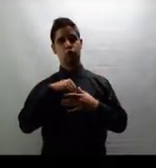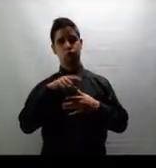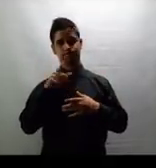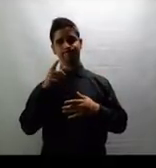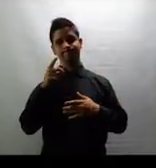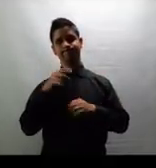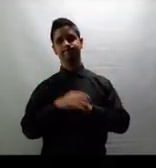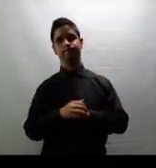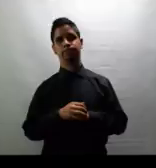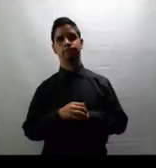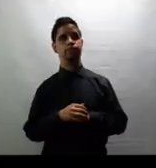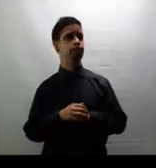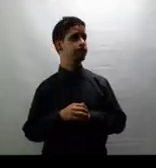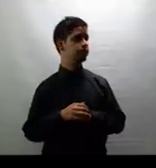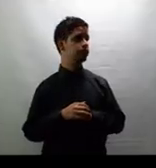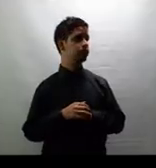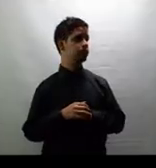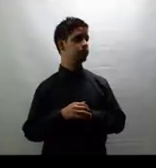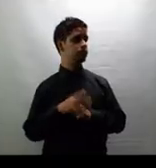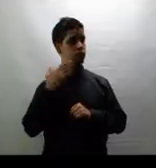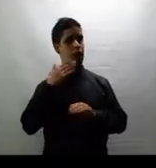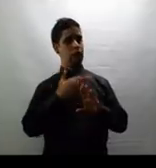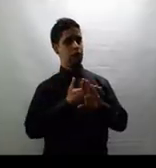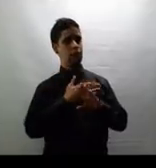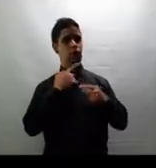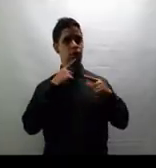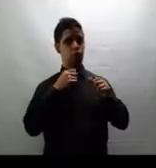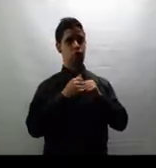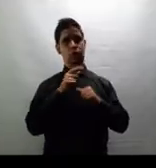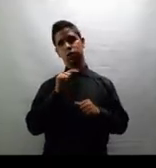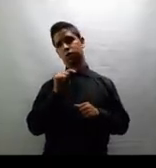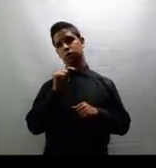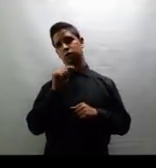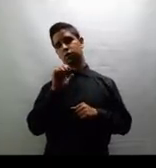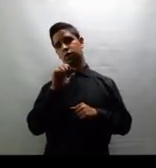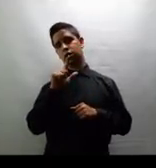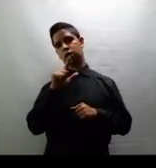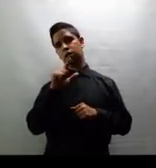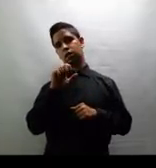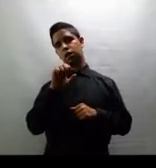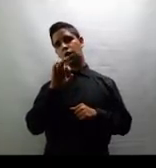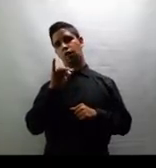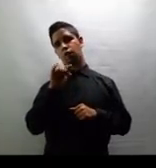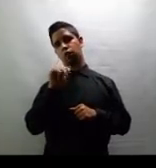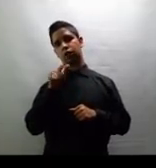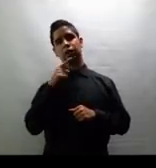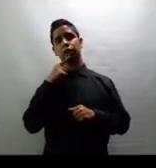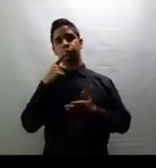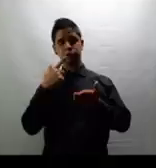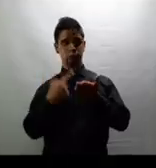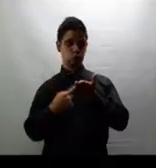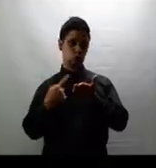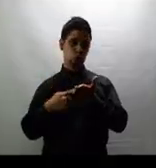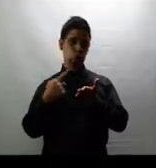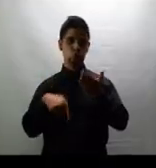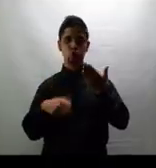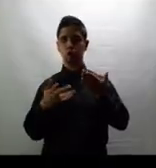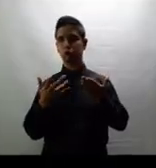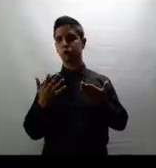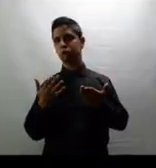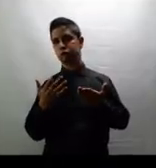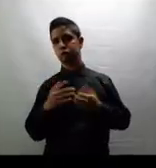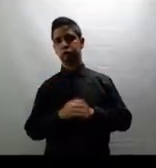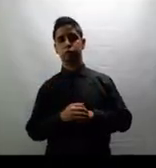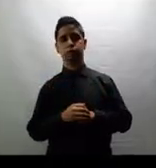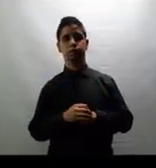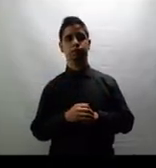aquel momento por lo que se había logrado con la telefónica y entonces se habló de que era el